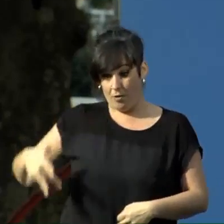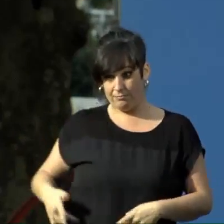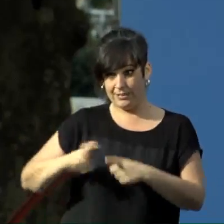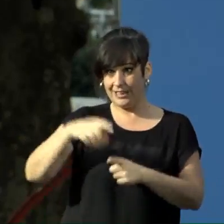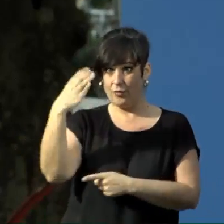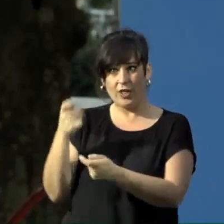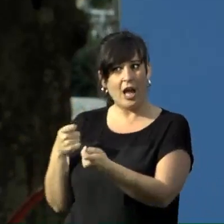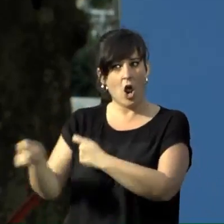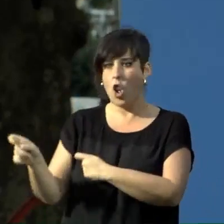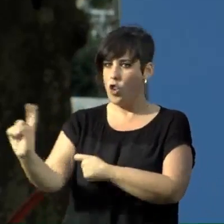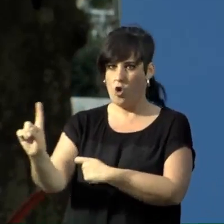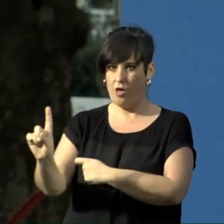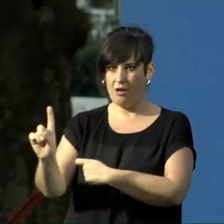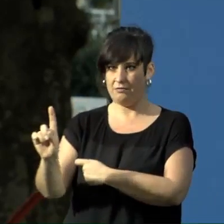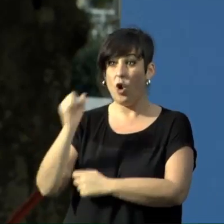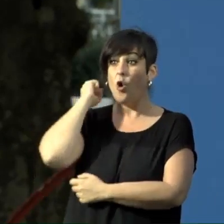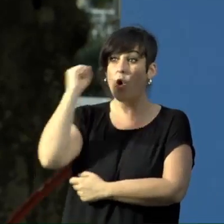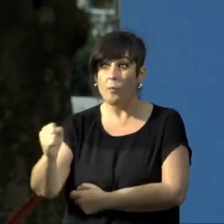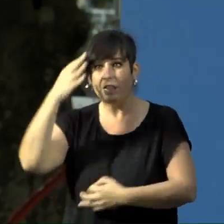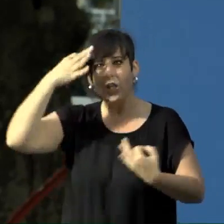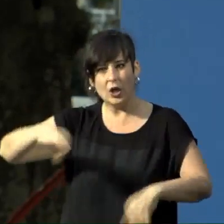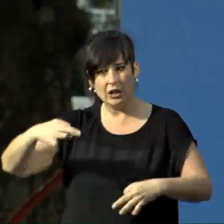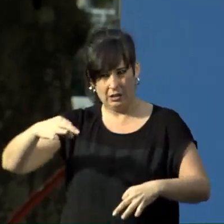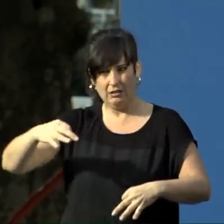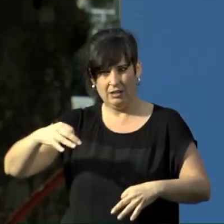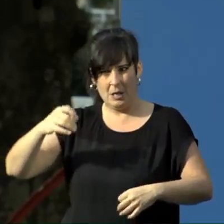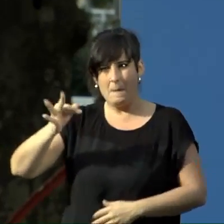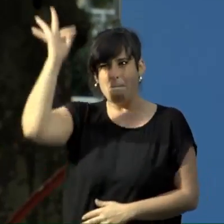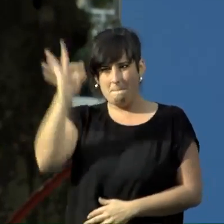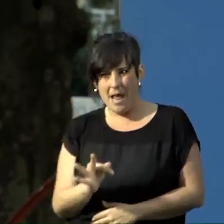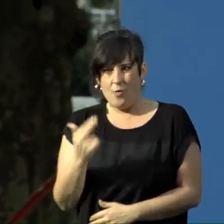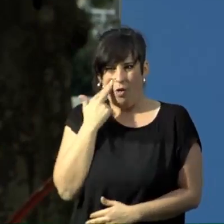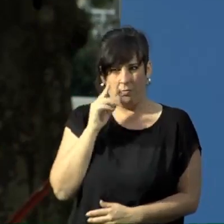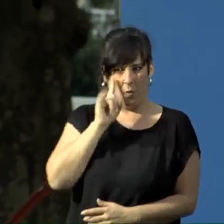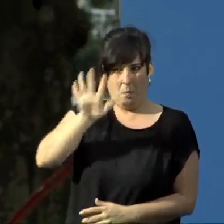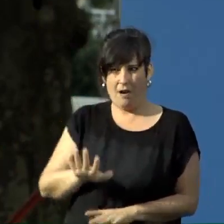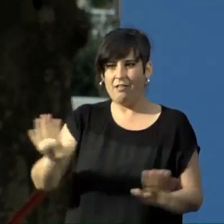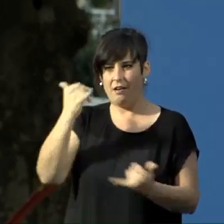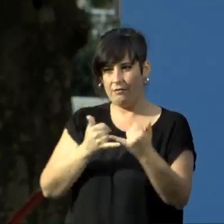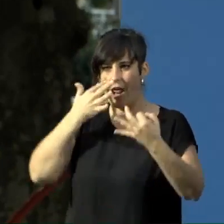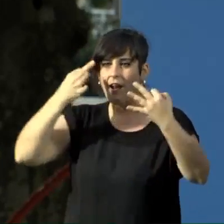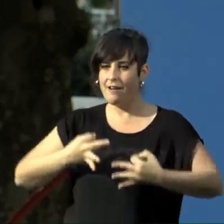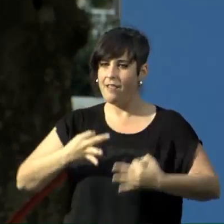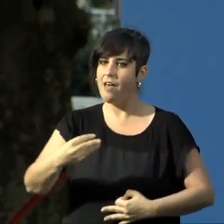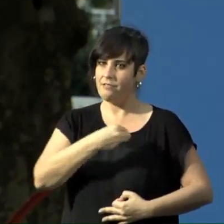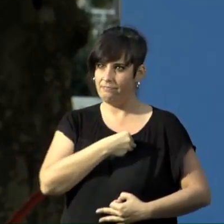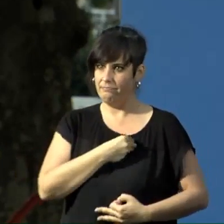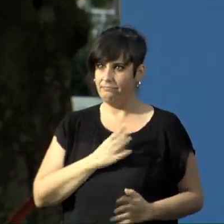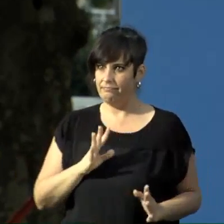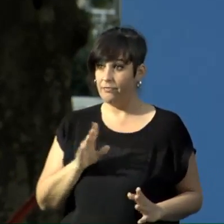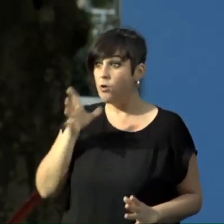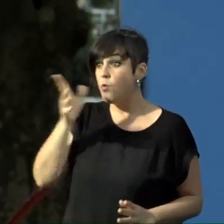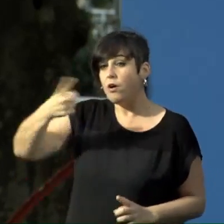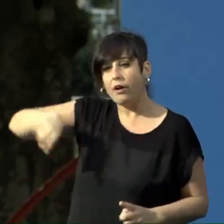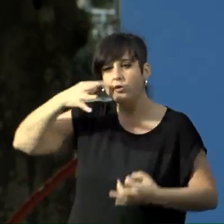Homicidio imprudente, que parece unha película de terror, e non o é, é unha triste realidade. O Partido Popular é un perigo